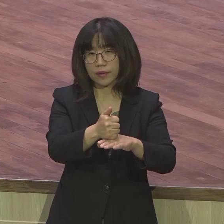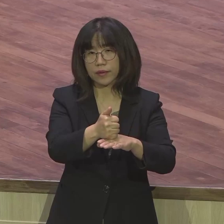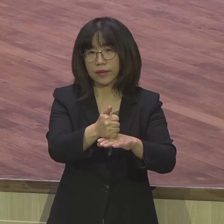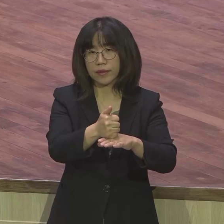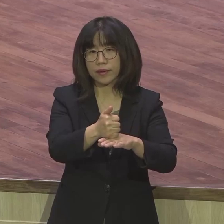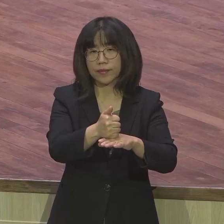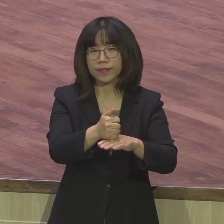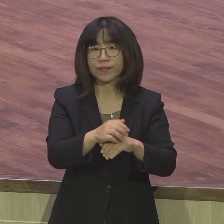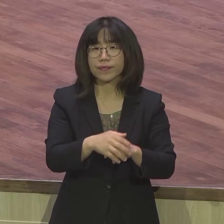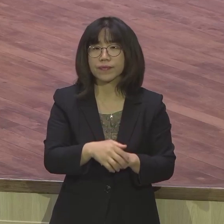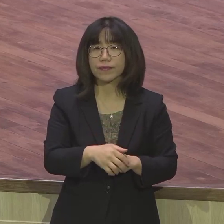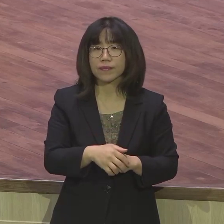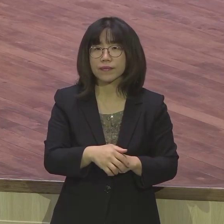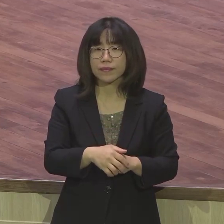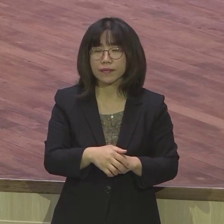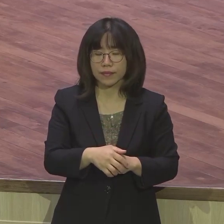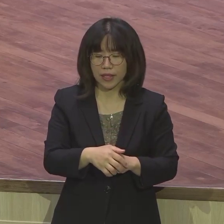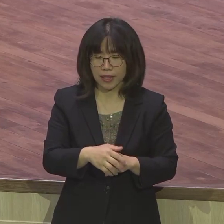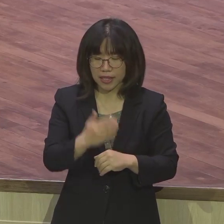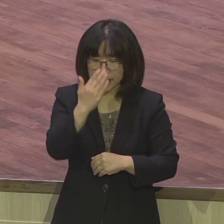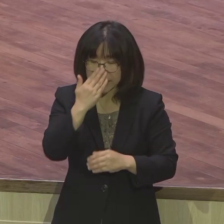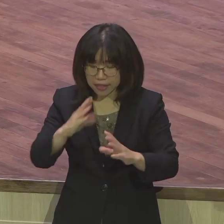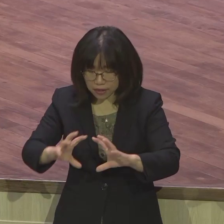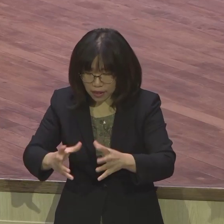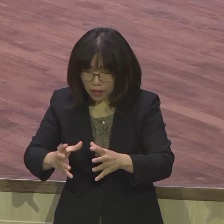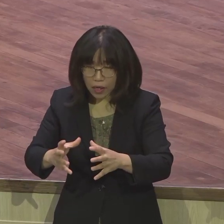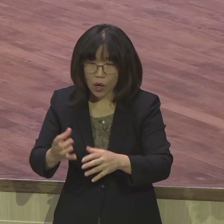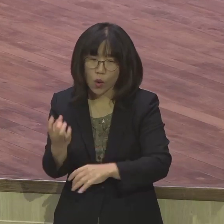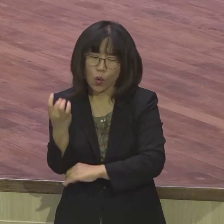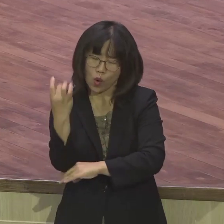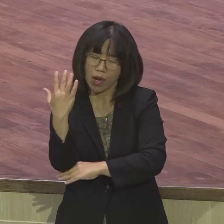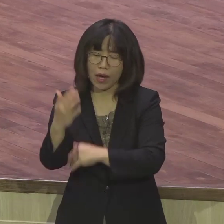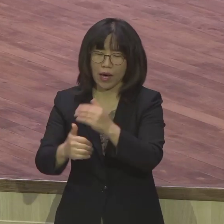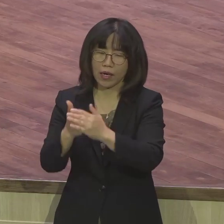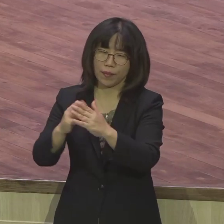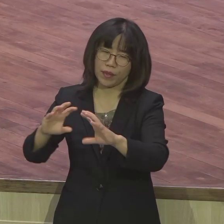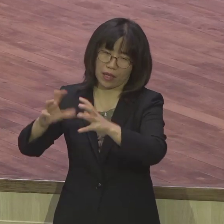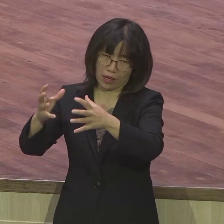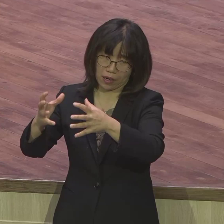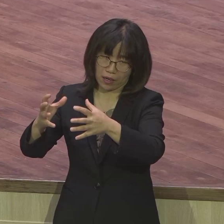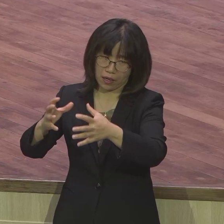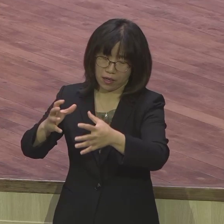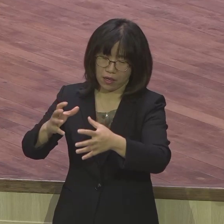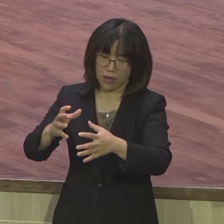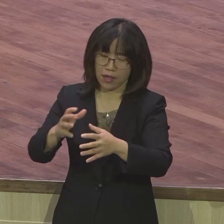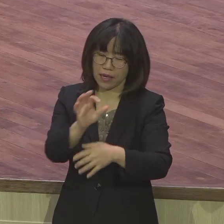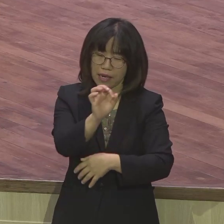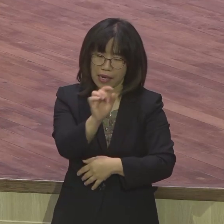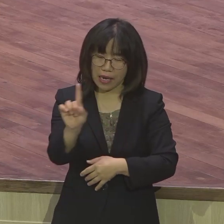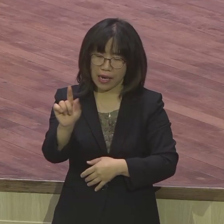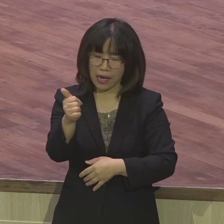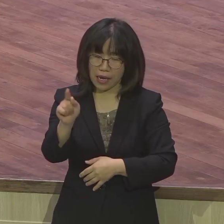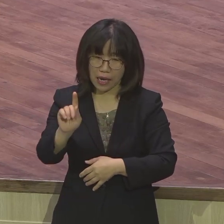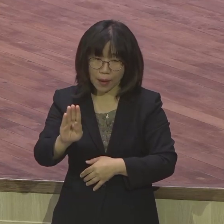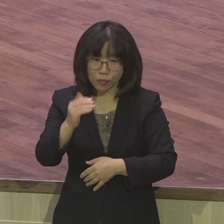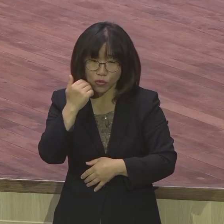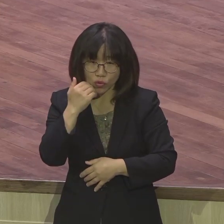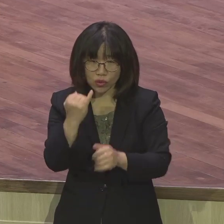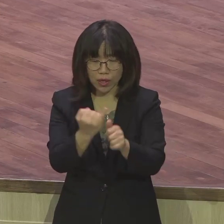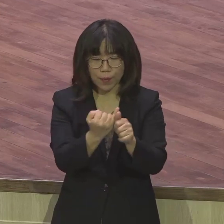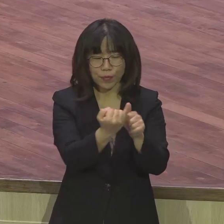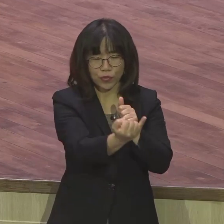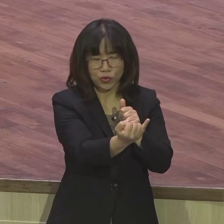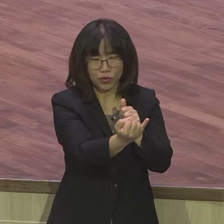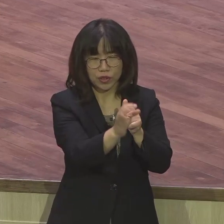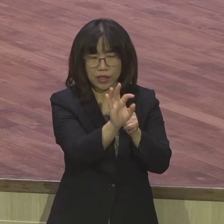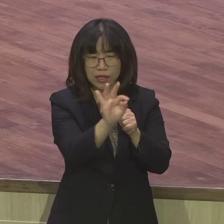이스라엘은 사실은 하나님의 왕국인데도 불구하고 아방이 이 아내 이세벨을 통해서